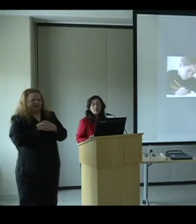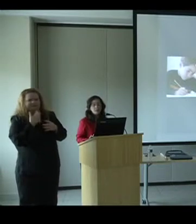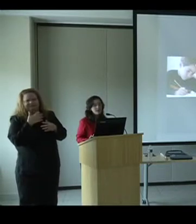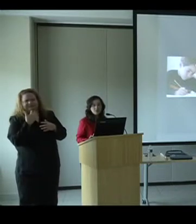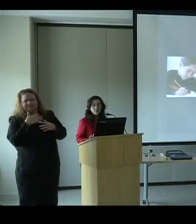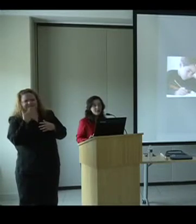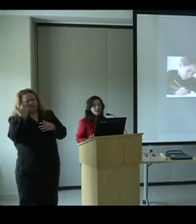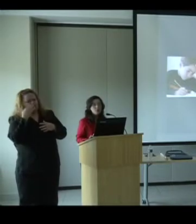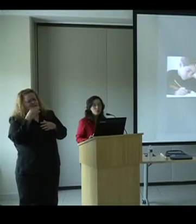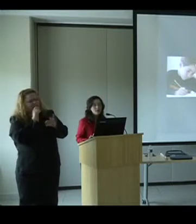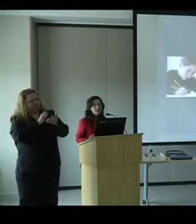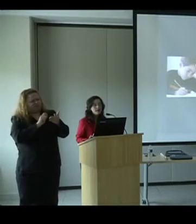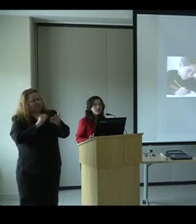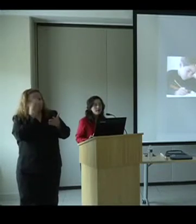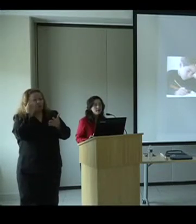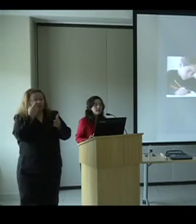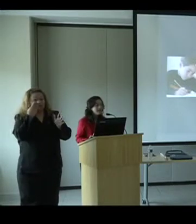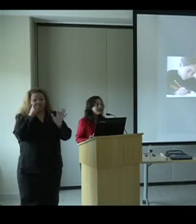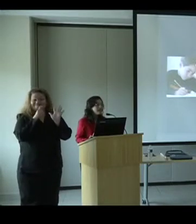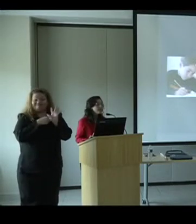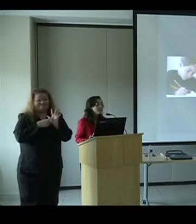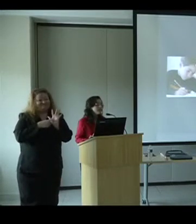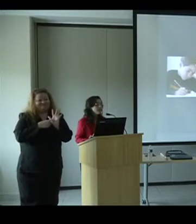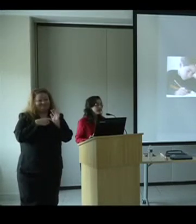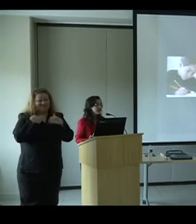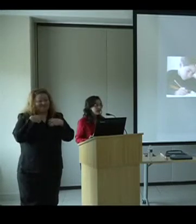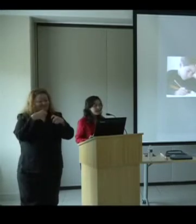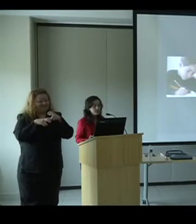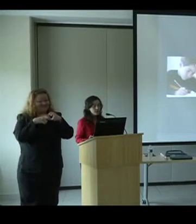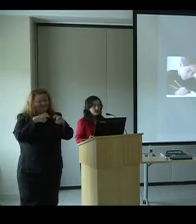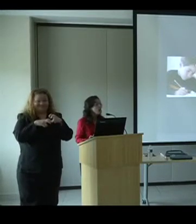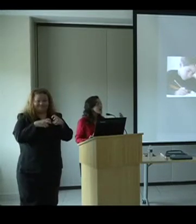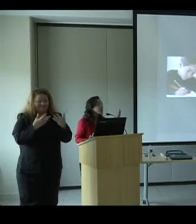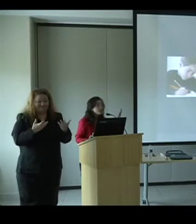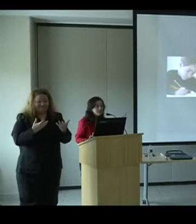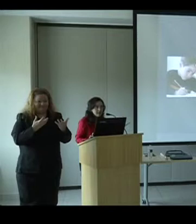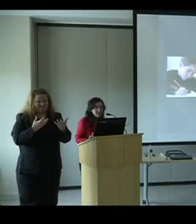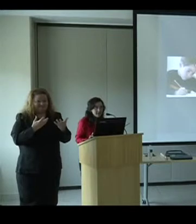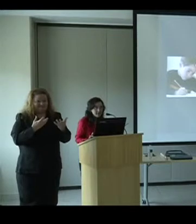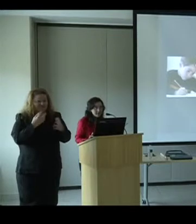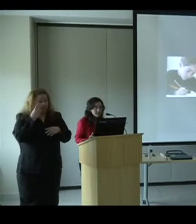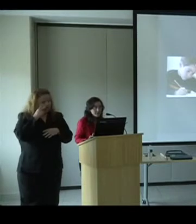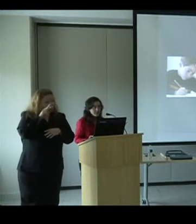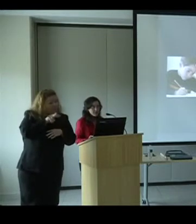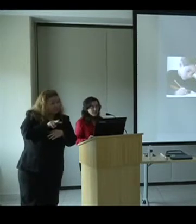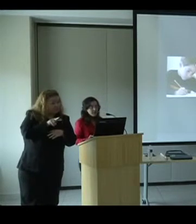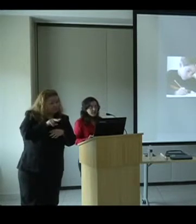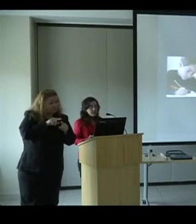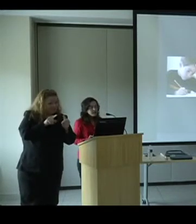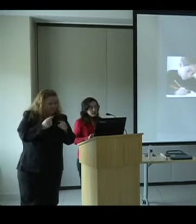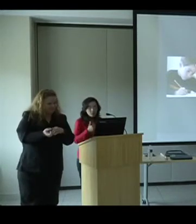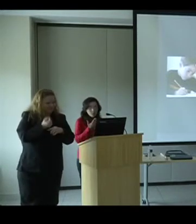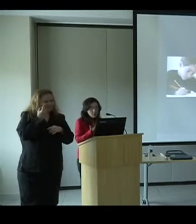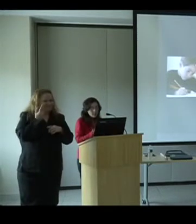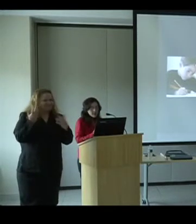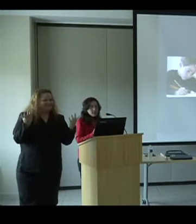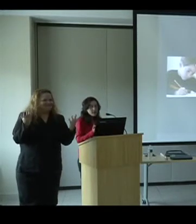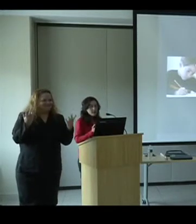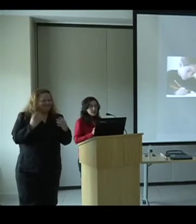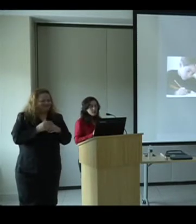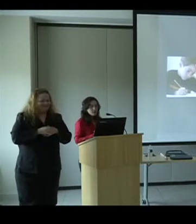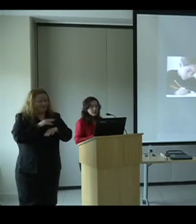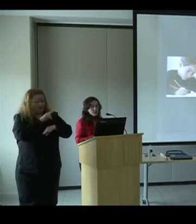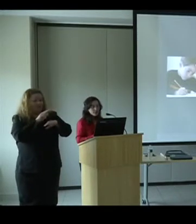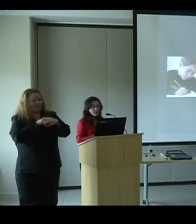de ortografía Sí porque él nos está dando cuenta que tiene esos errores en la escritura aunque los vea obviamente